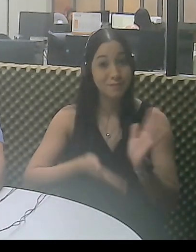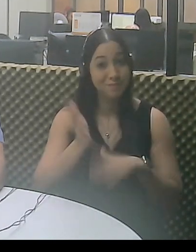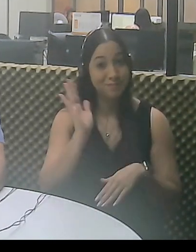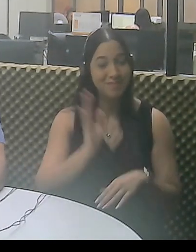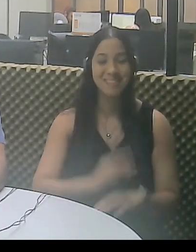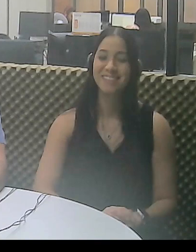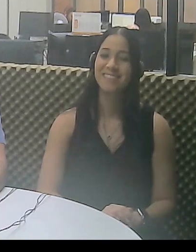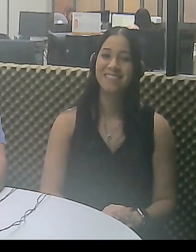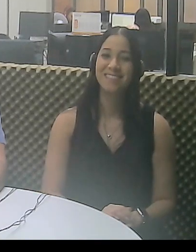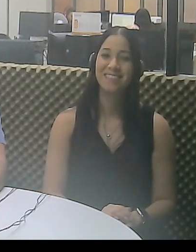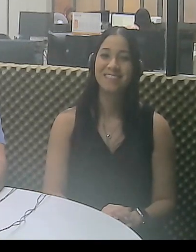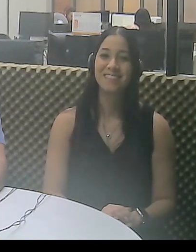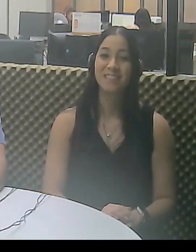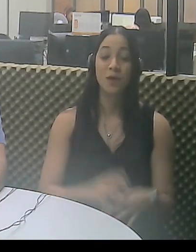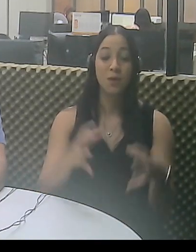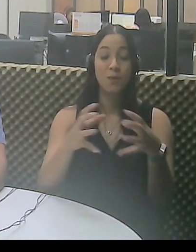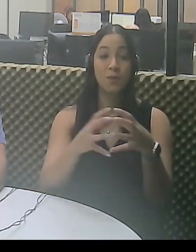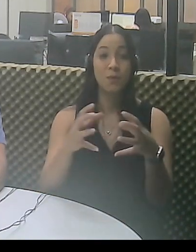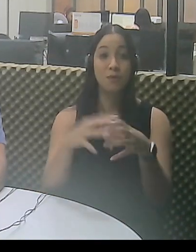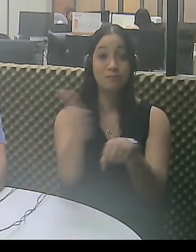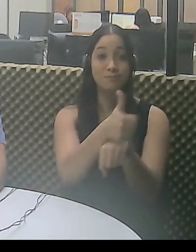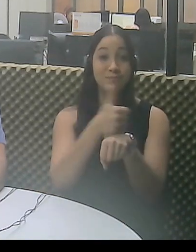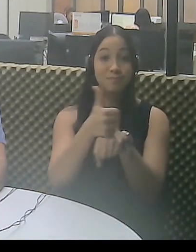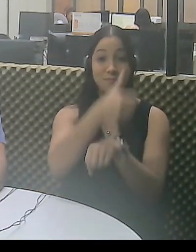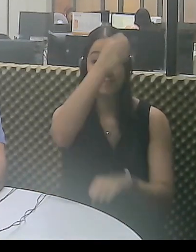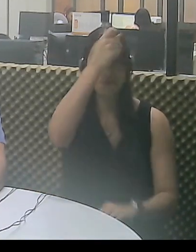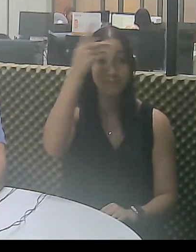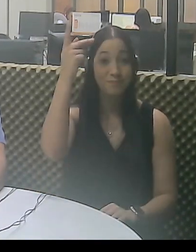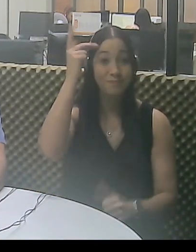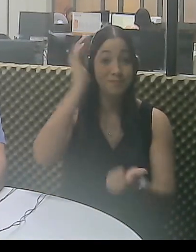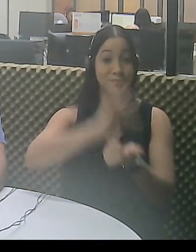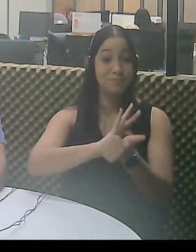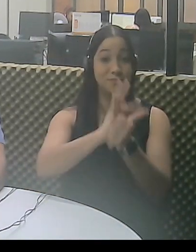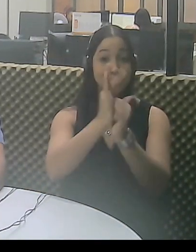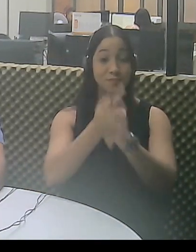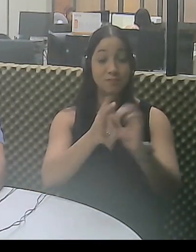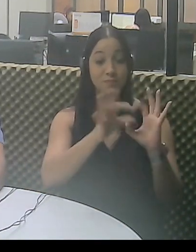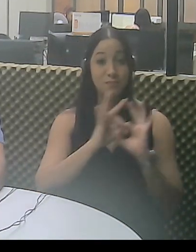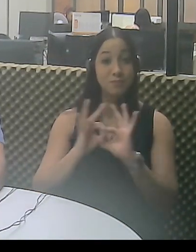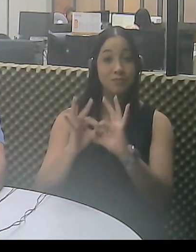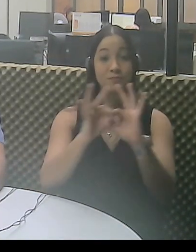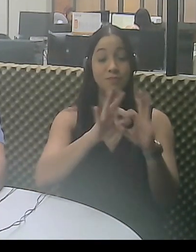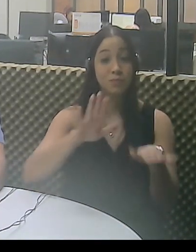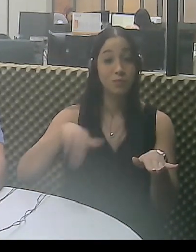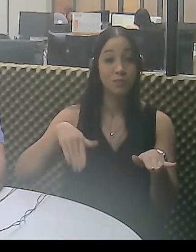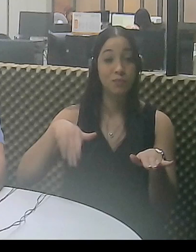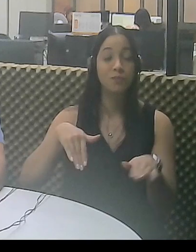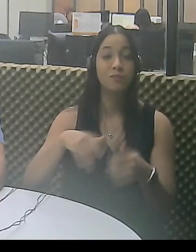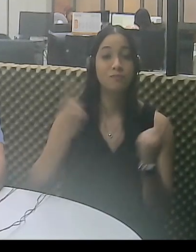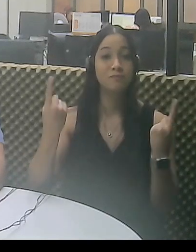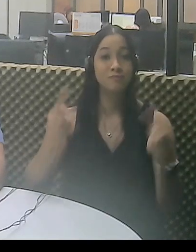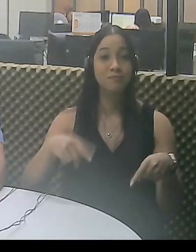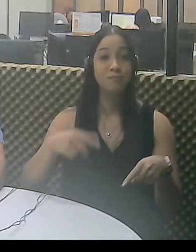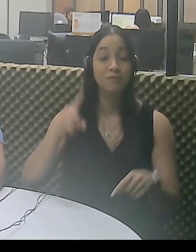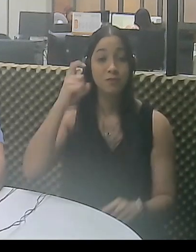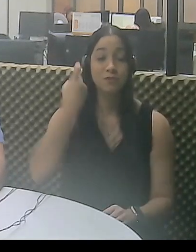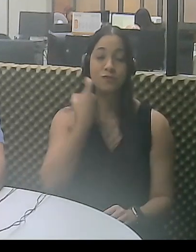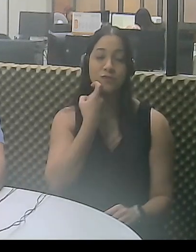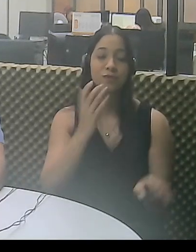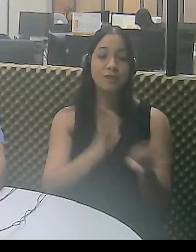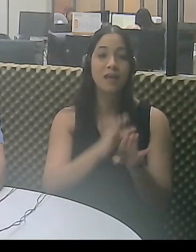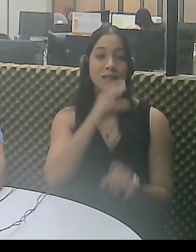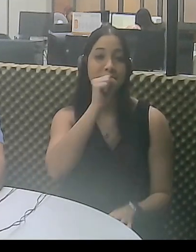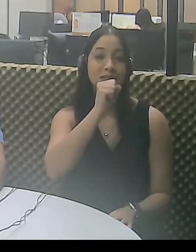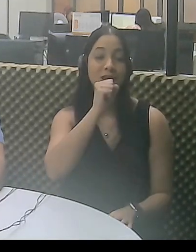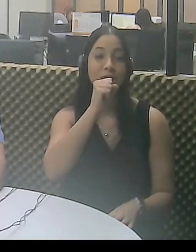Compareça! A equipe de alto rendimento da Prefeitura, por meio da FUTEL, em parceria com o Praia Clube, disputa entre sexta e sábado